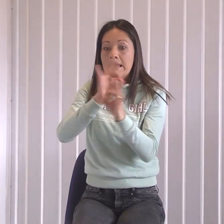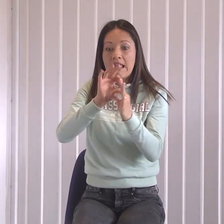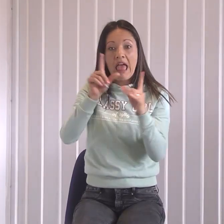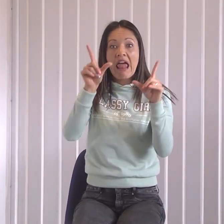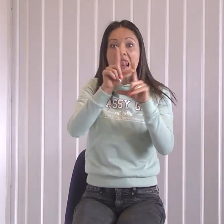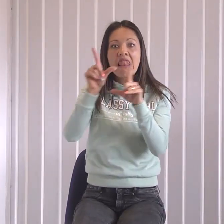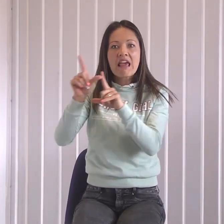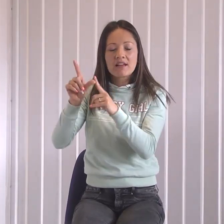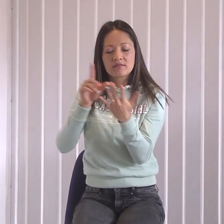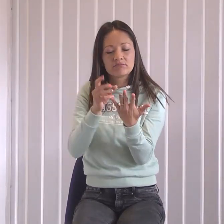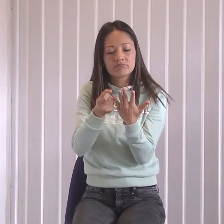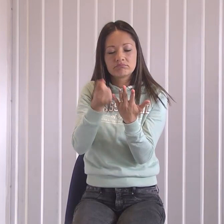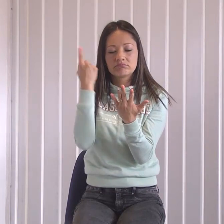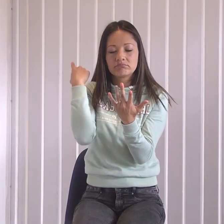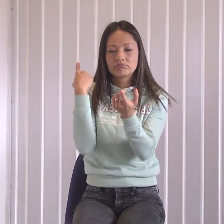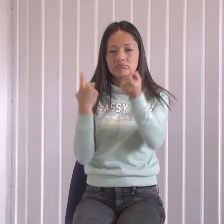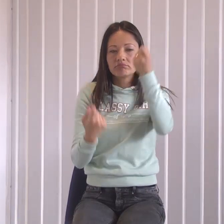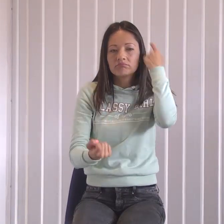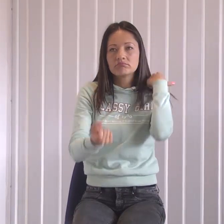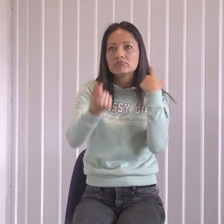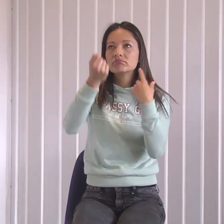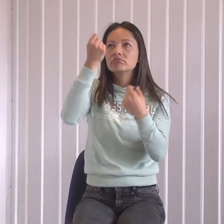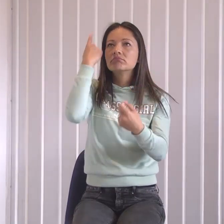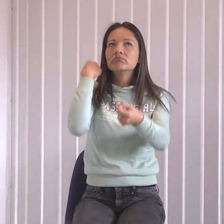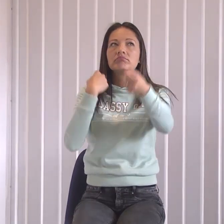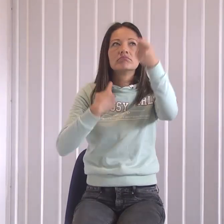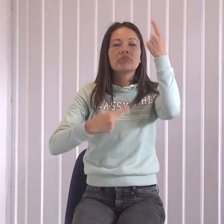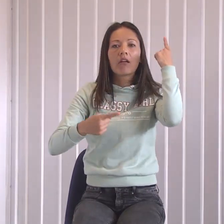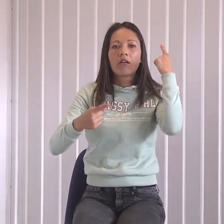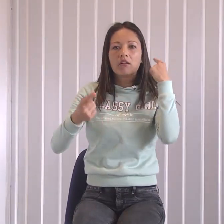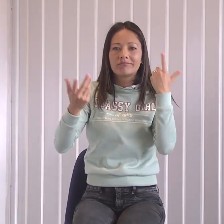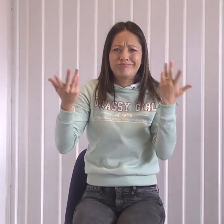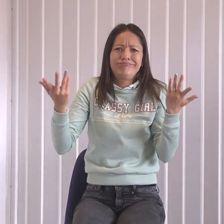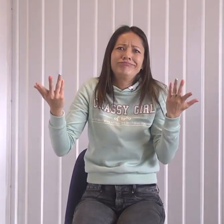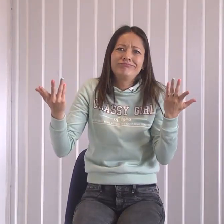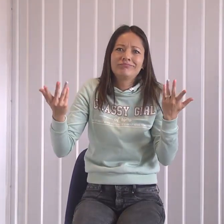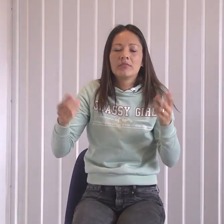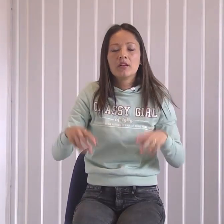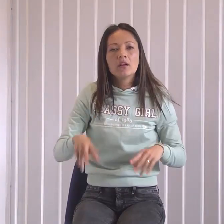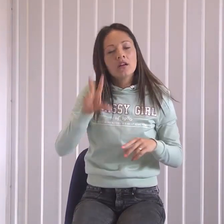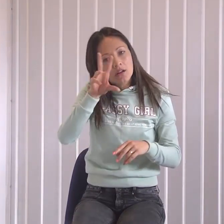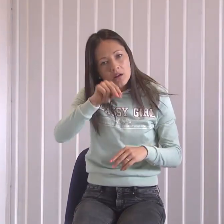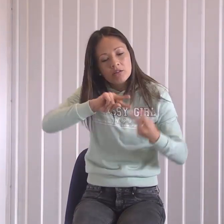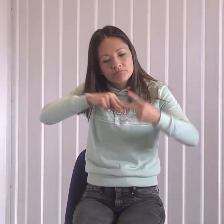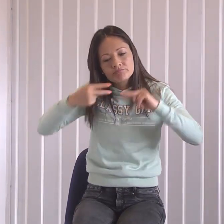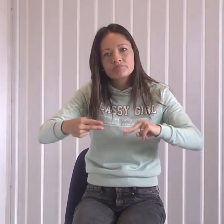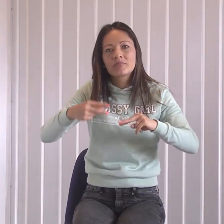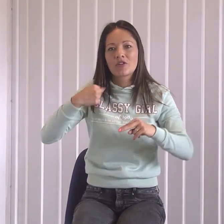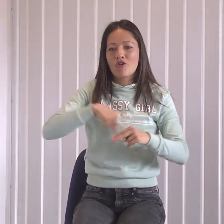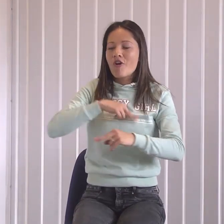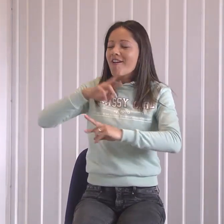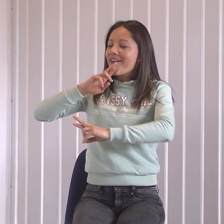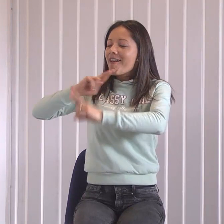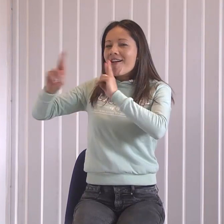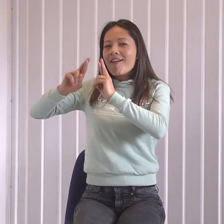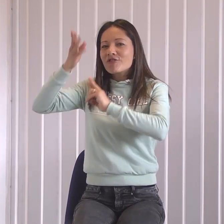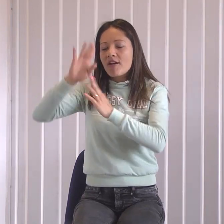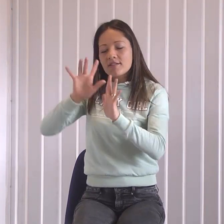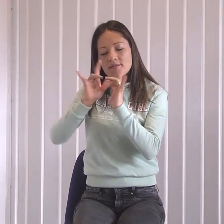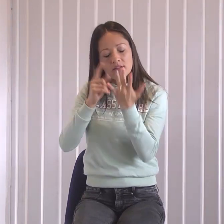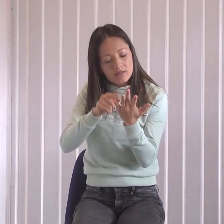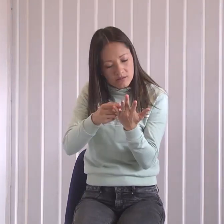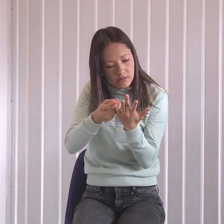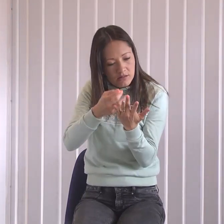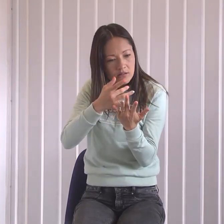que la letra pase, o como decimos en Colombia, entre por un oído y salga por el otro, sino que tenemos esa relación con Dios cuando la palabra entra